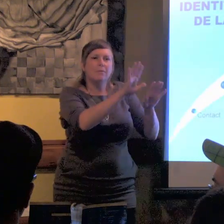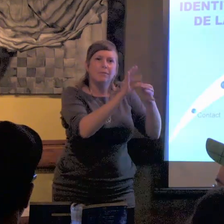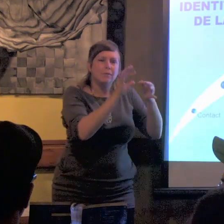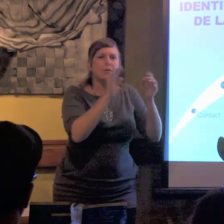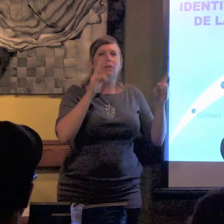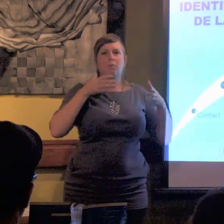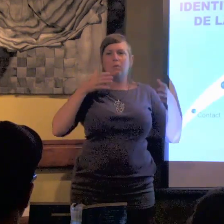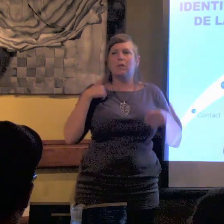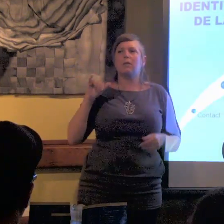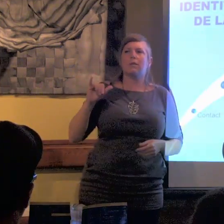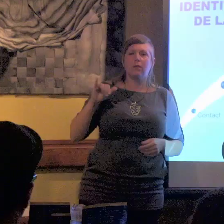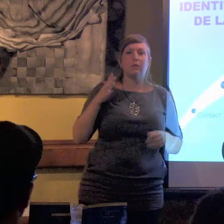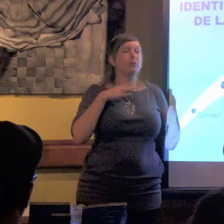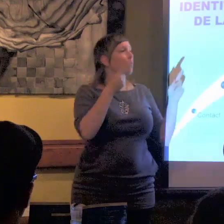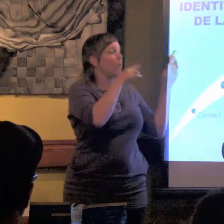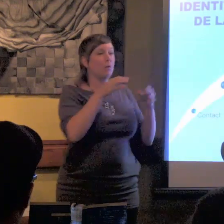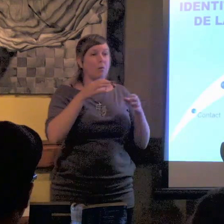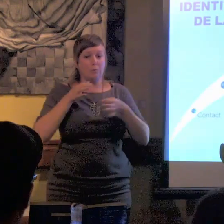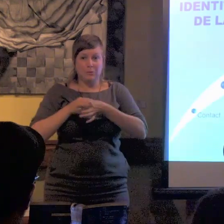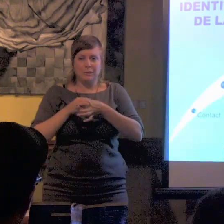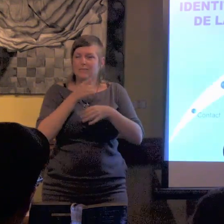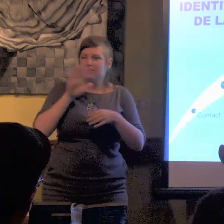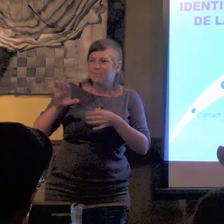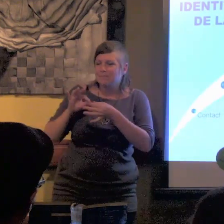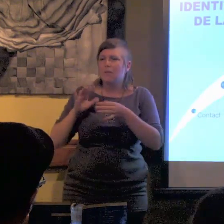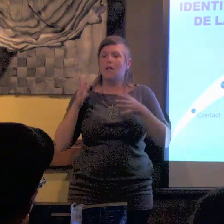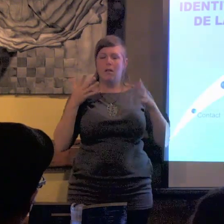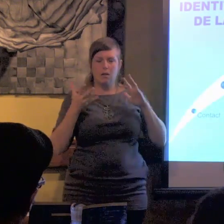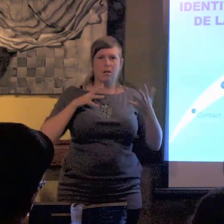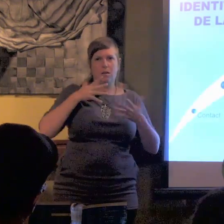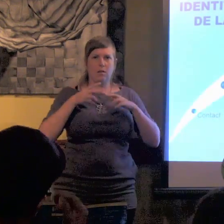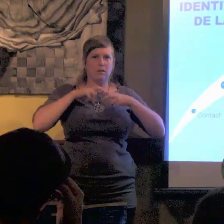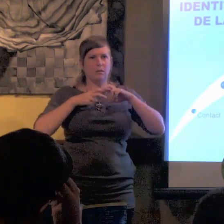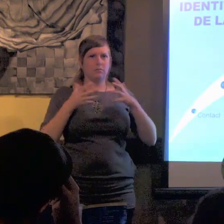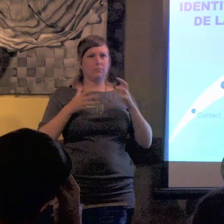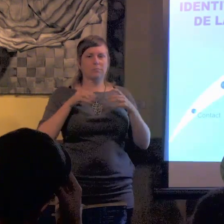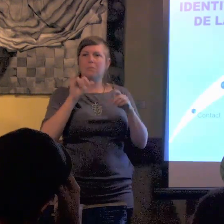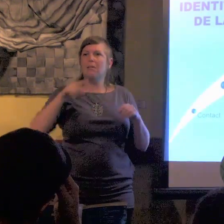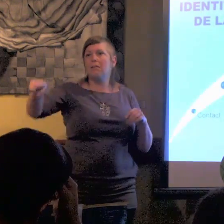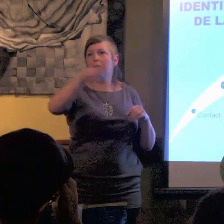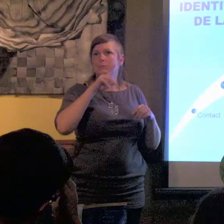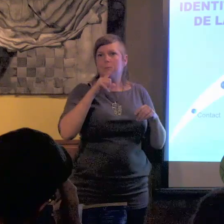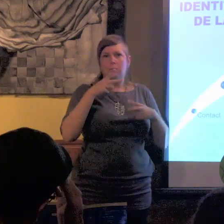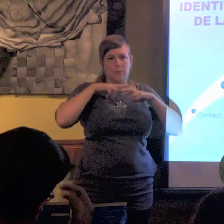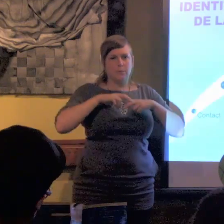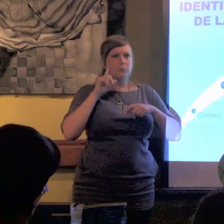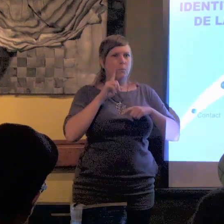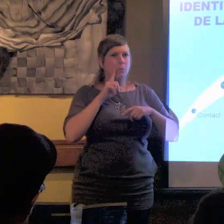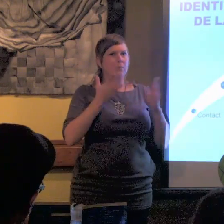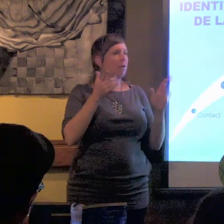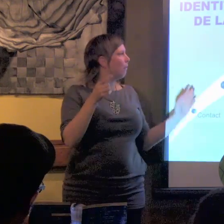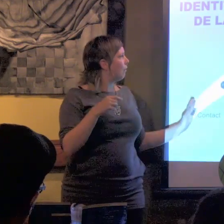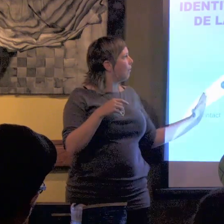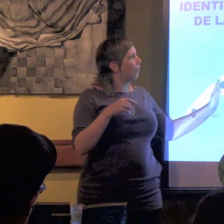si on reste à une certaine étape et on se bute constamment, on a de la difficulté à évoluer vers la prochaine étape, c'est un peu